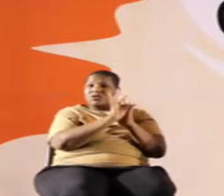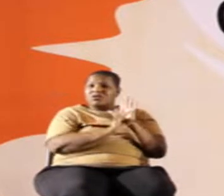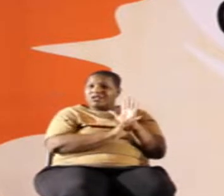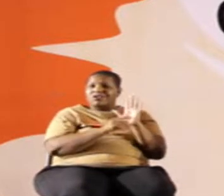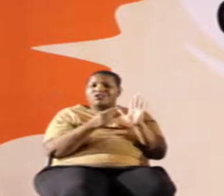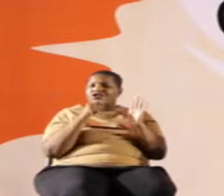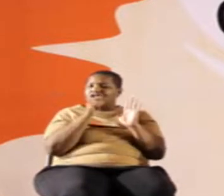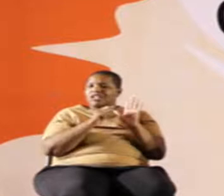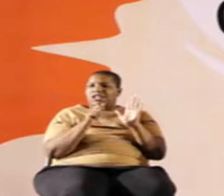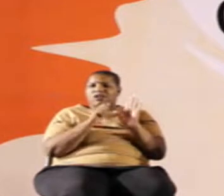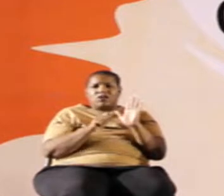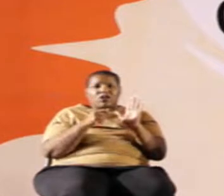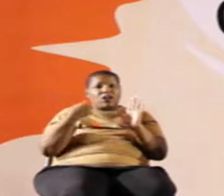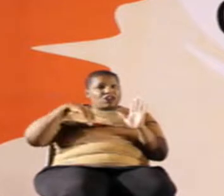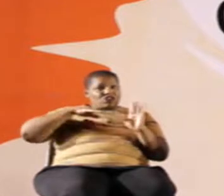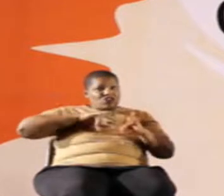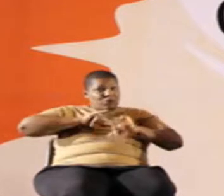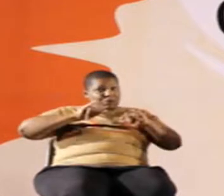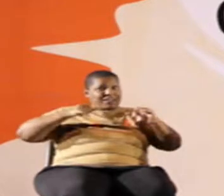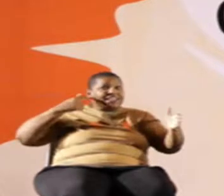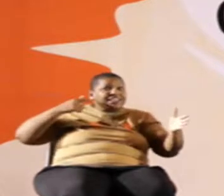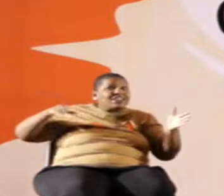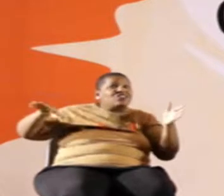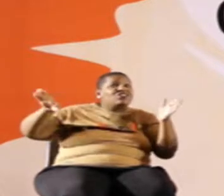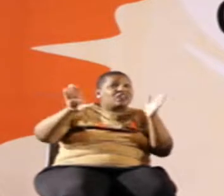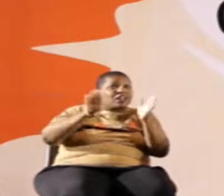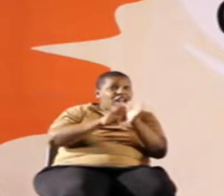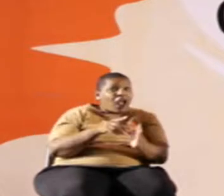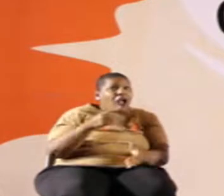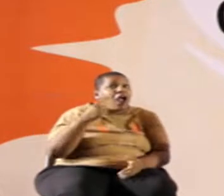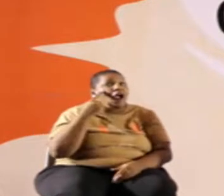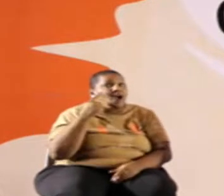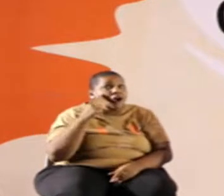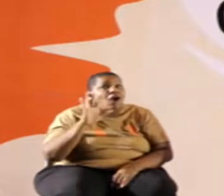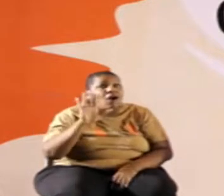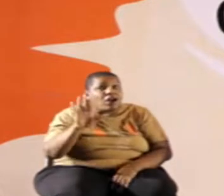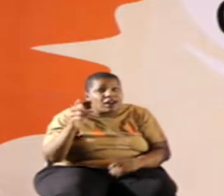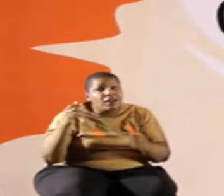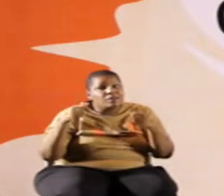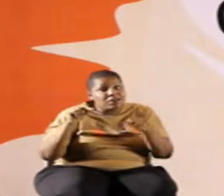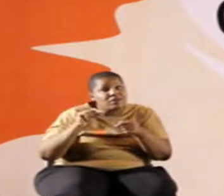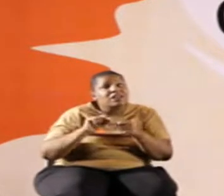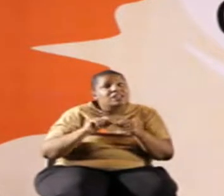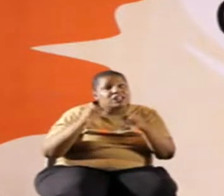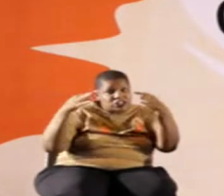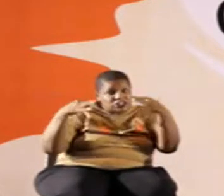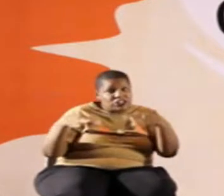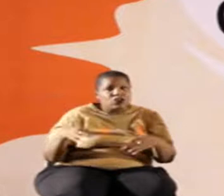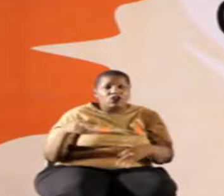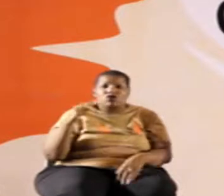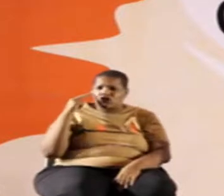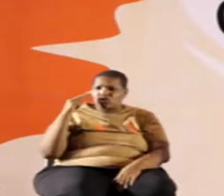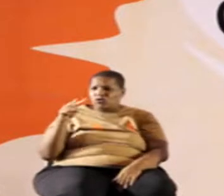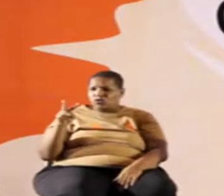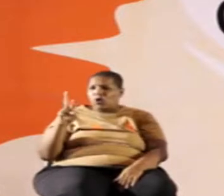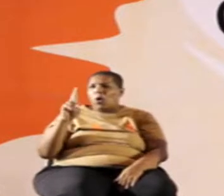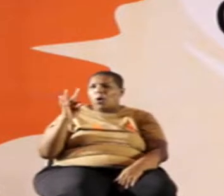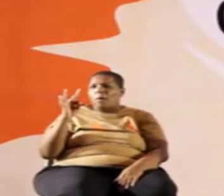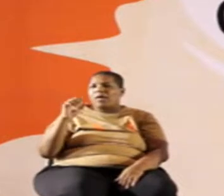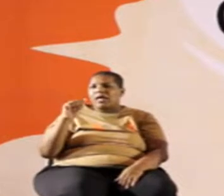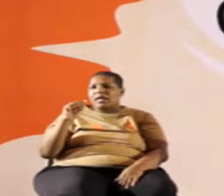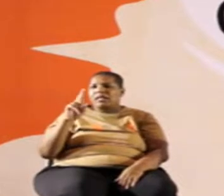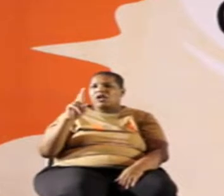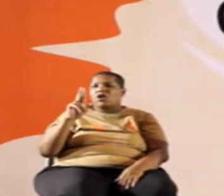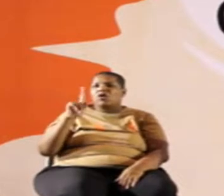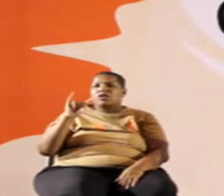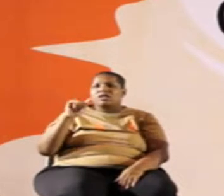que escrevemos. A nossa mensagem está chegando, dizendo que, olha, tem que fazer direito. Não é? A gente viu a Roberta Rodrigues e a